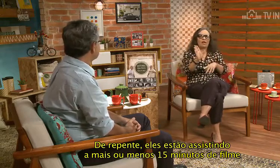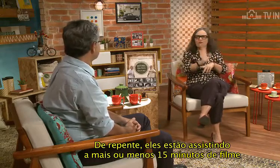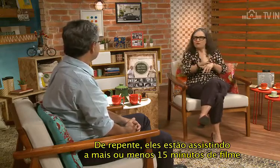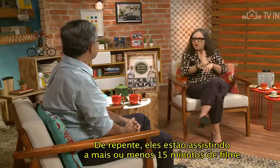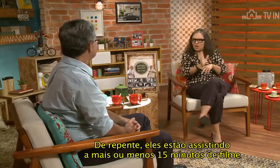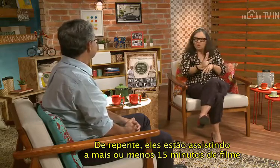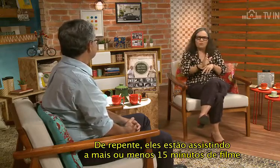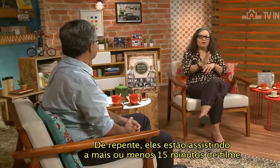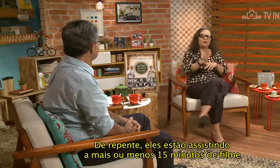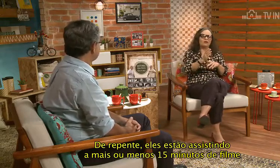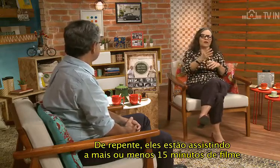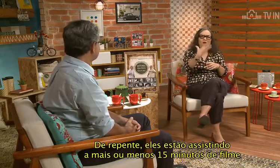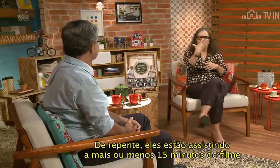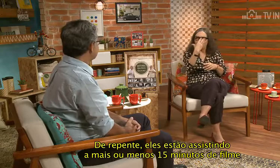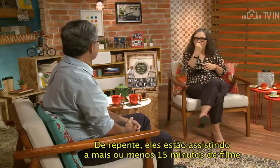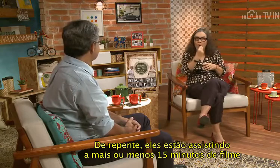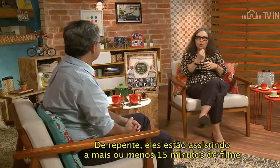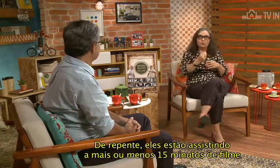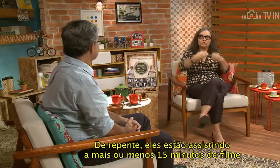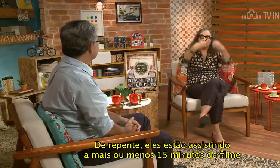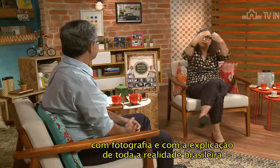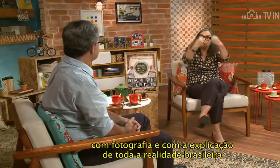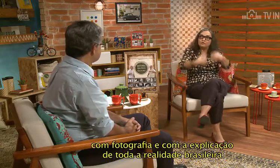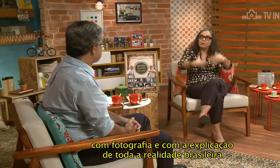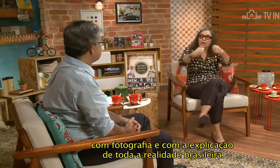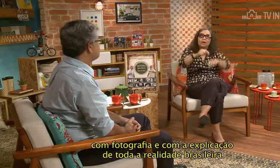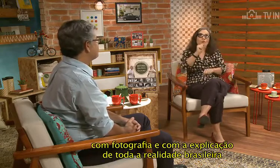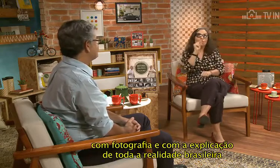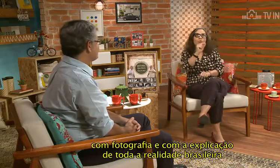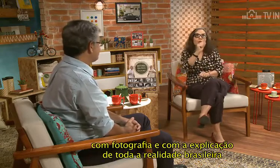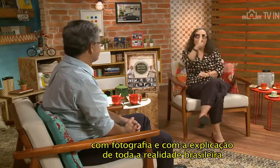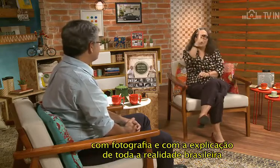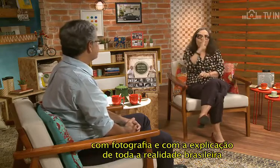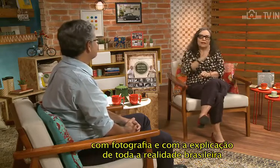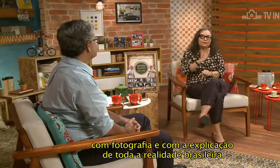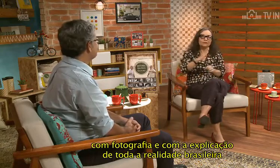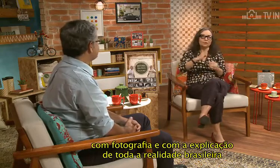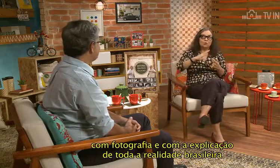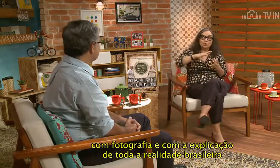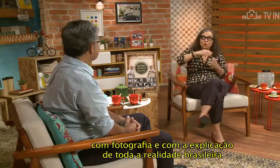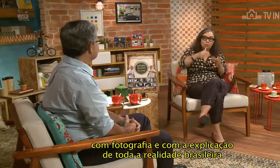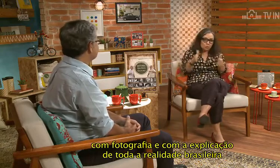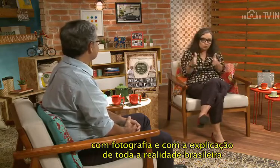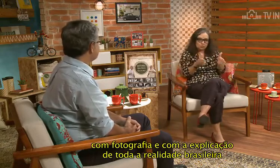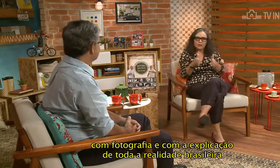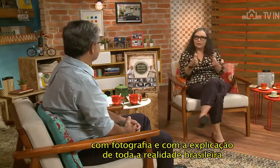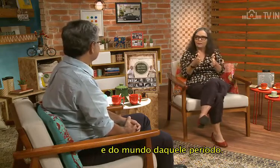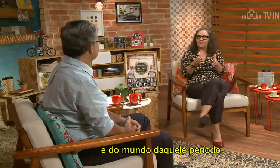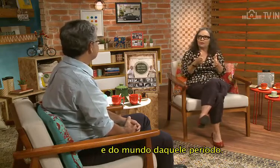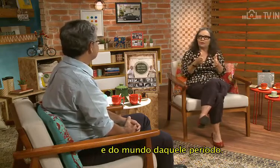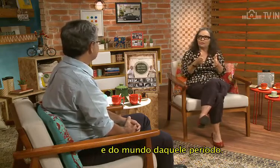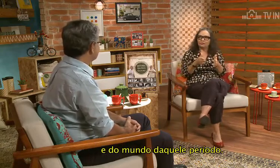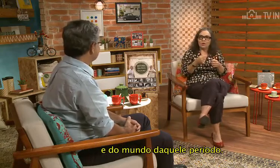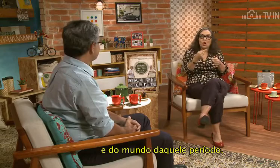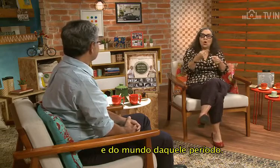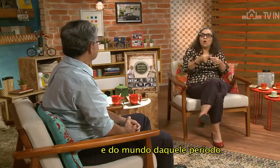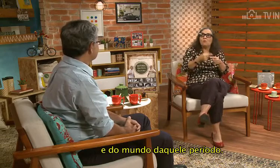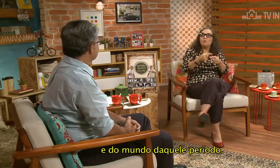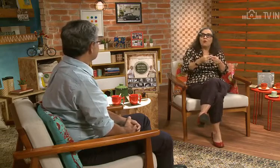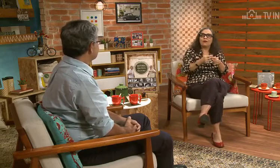minutos de filme com fotografia e com explicação de toda a realidade brasileira e do mundo daquele período, né?